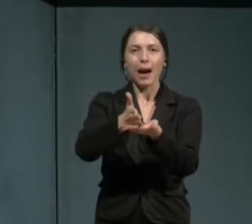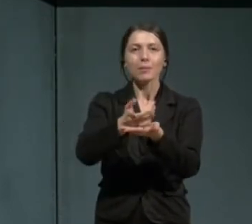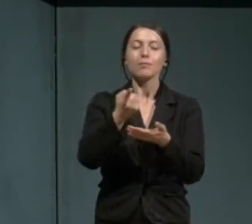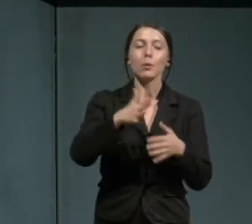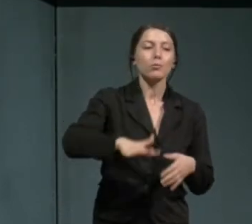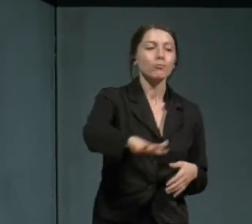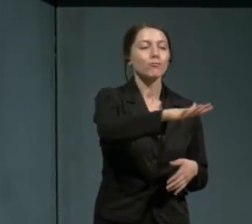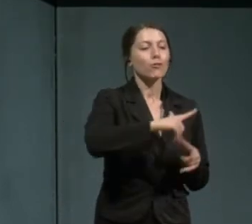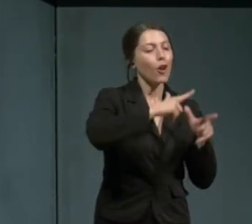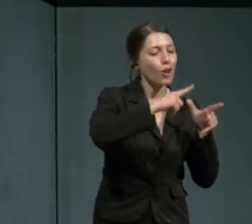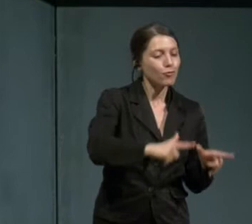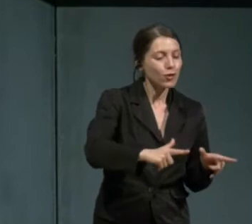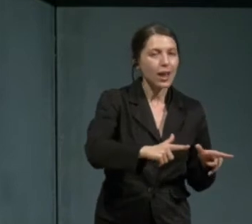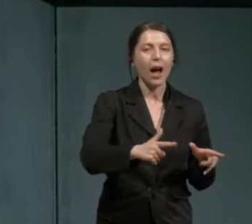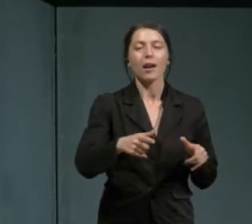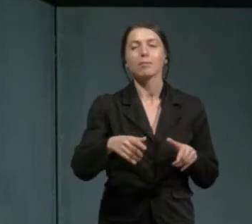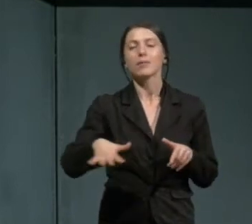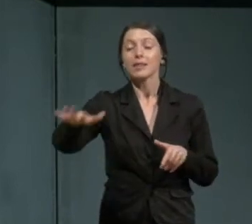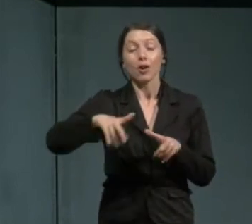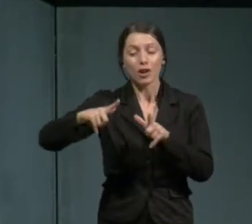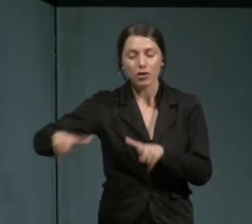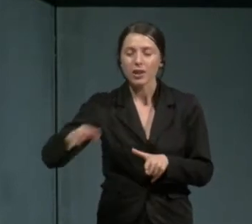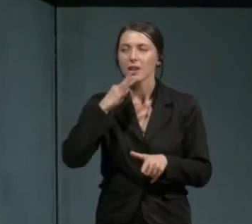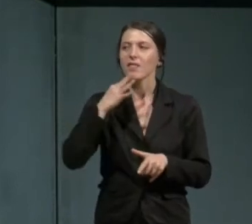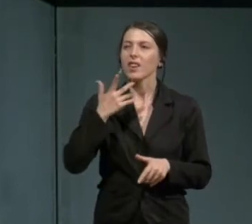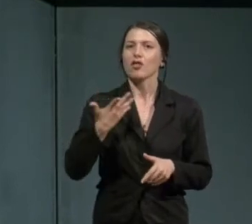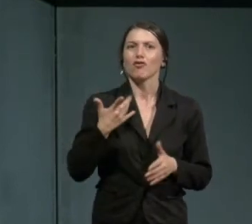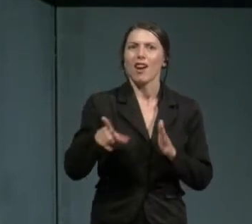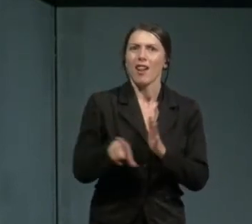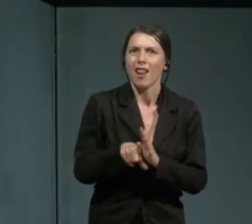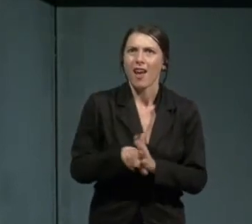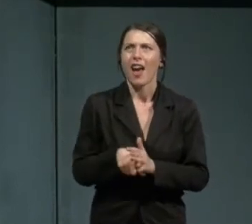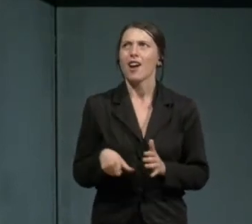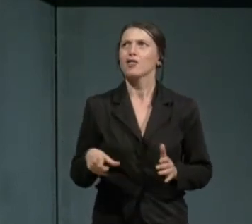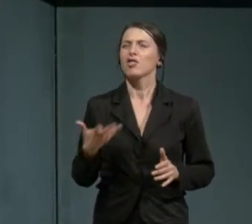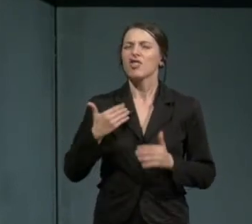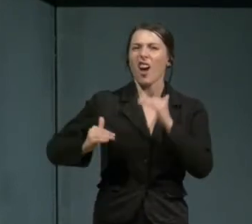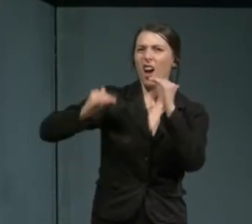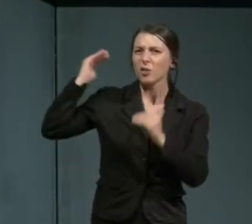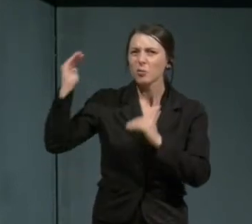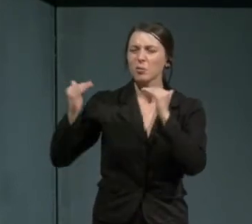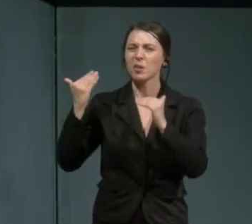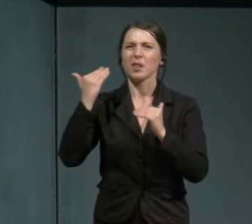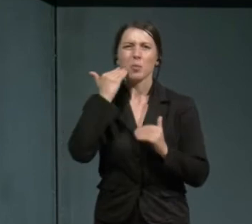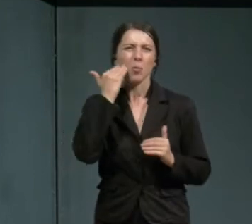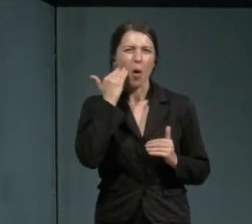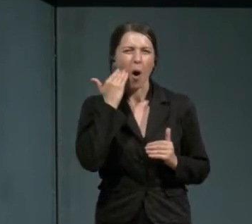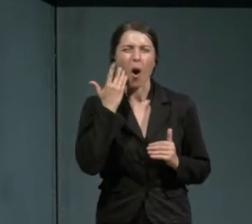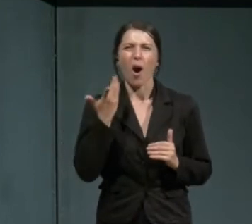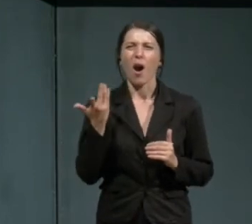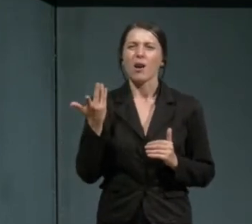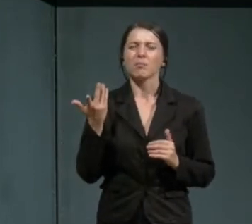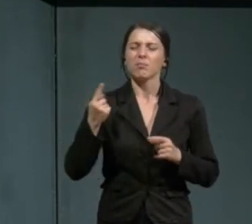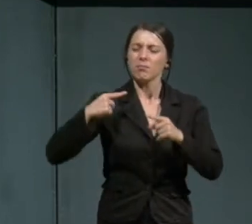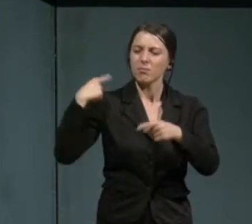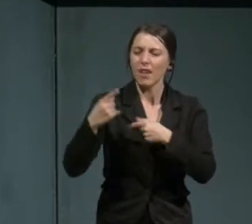città che rappresenta la legge che rappresenta gli adulti gli uomini la geniale